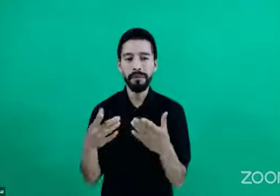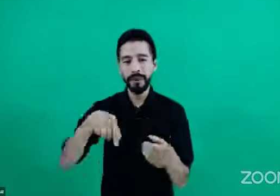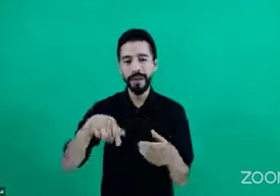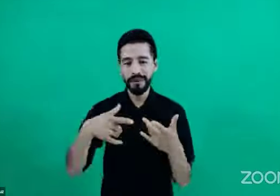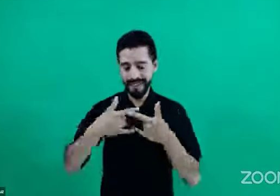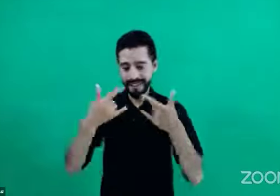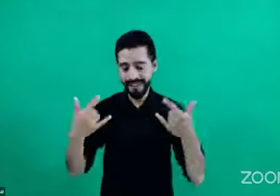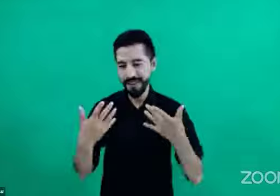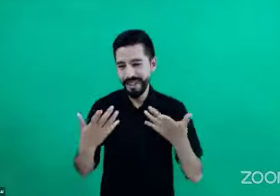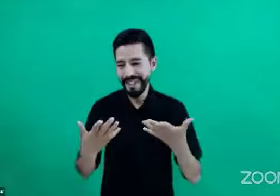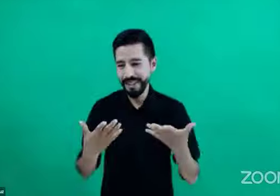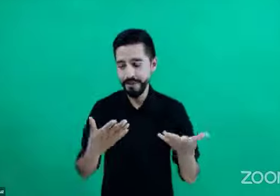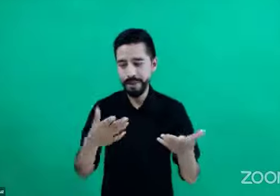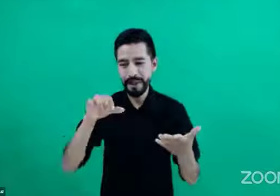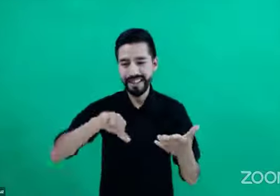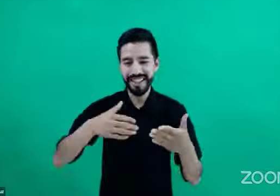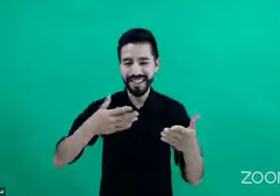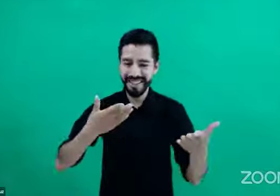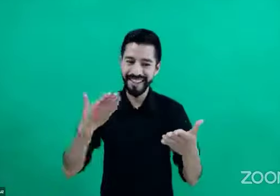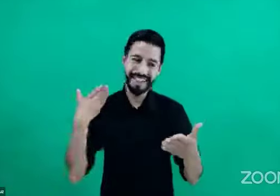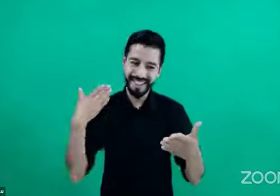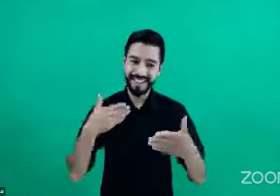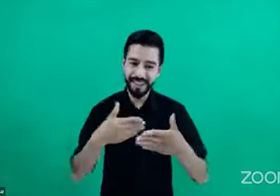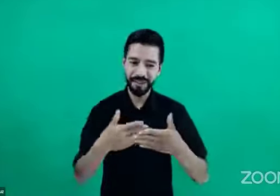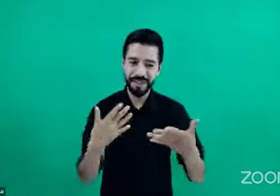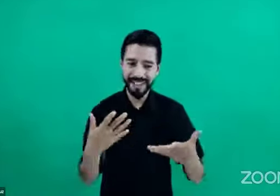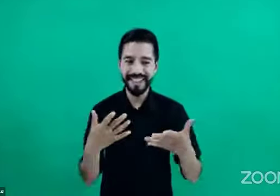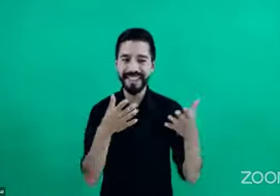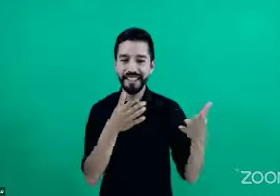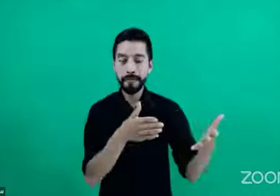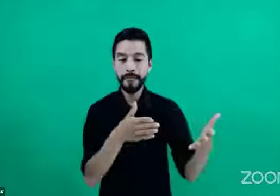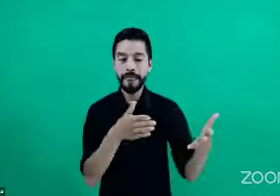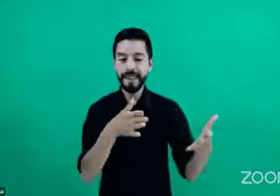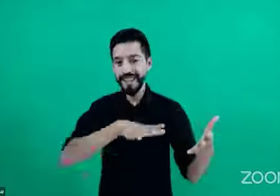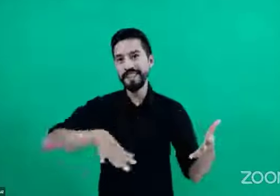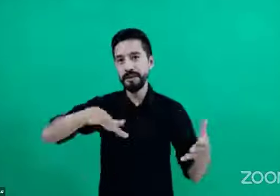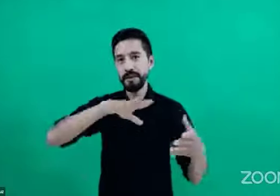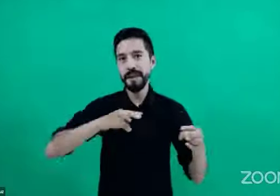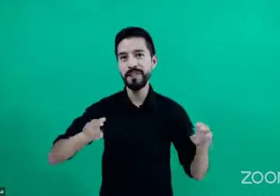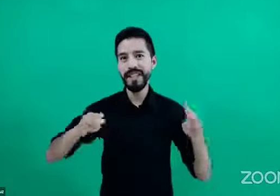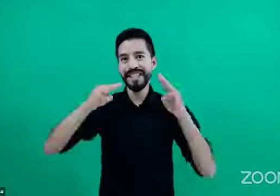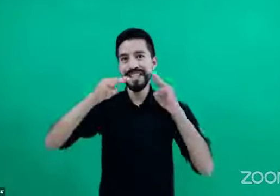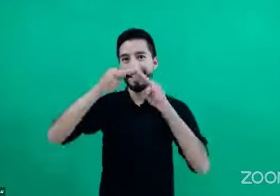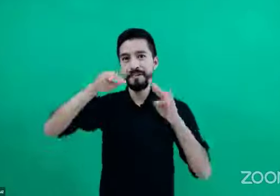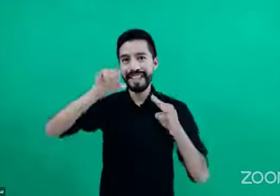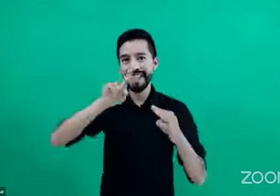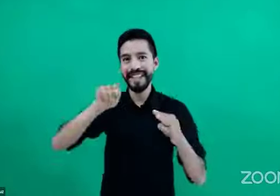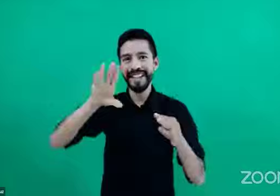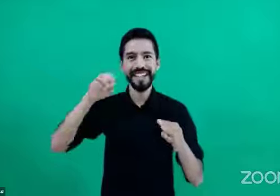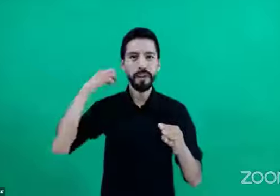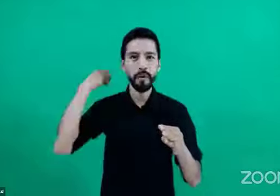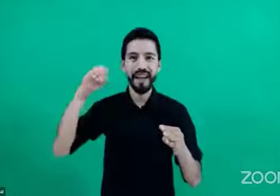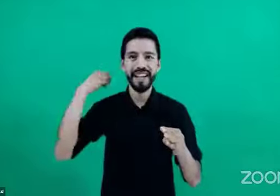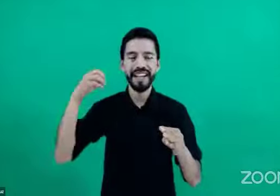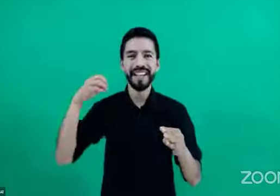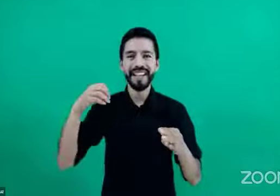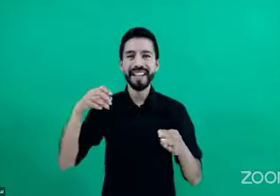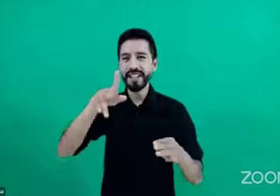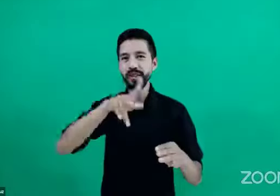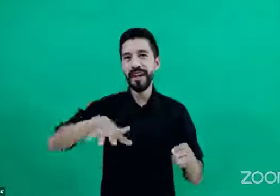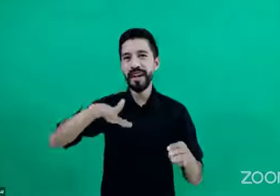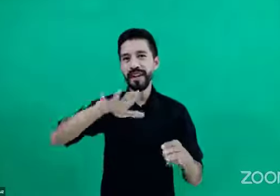por ejemplo, yo en la historia que te puedo platicar aquí de algo reciente es que estoy viviendo en la Sierra Mazateca, aquí en